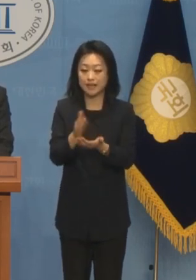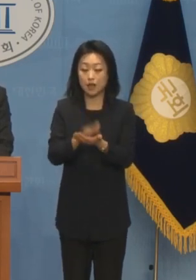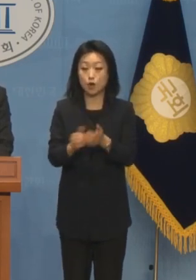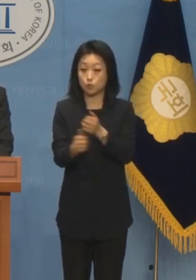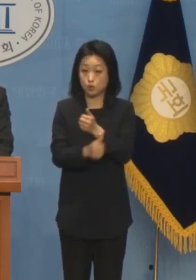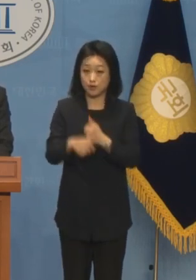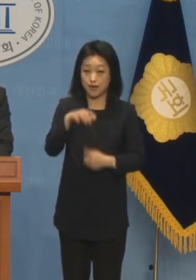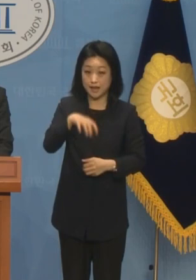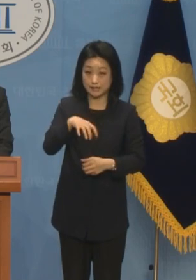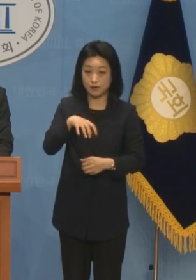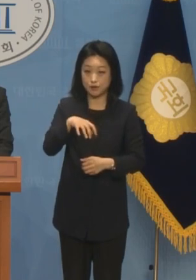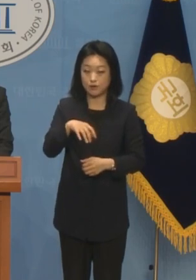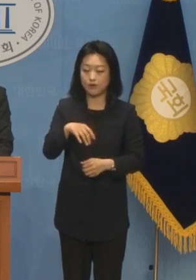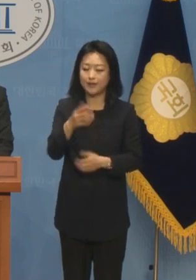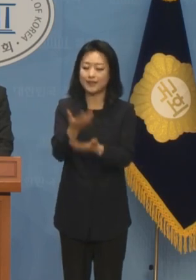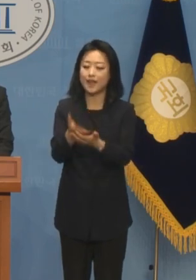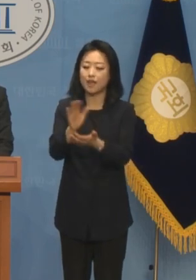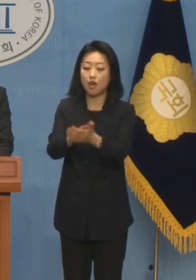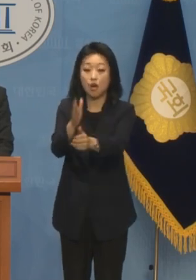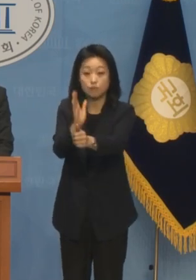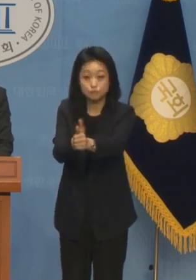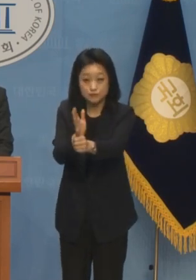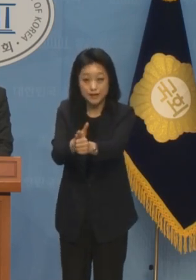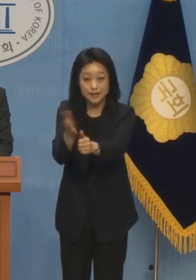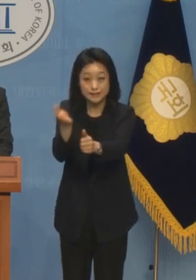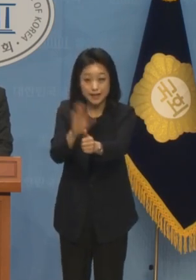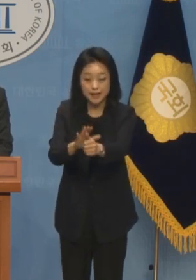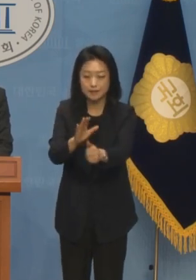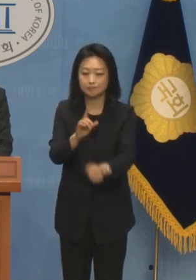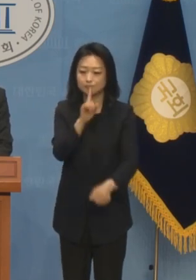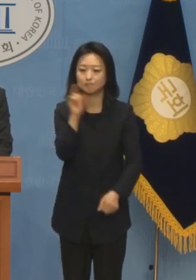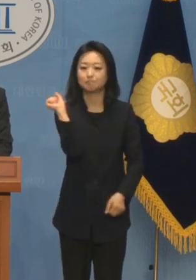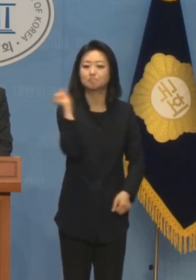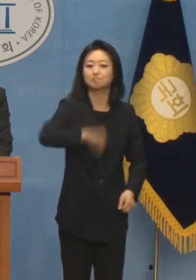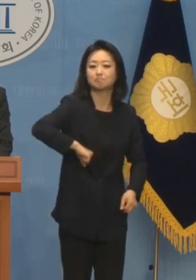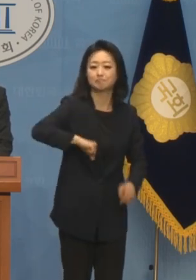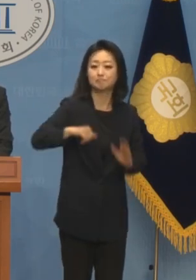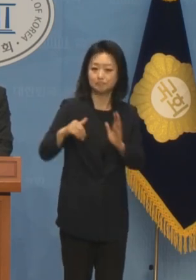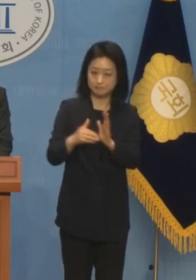법무검찰개혁위원회가 권고를 했음에도 검찰은 이를 따르지 않았습니다.